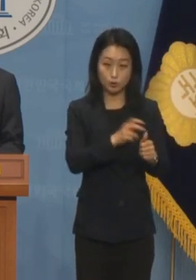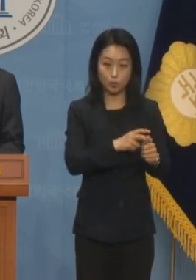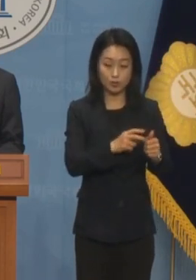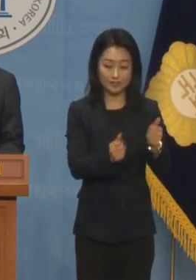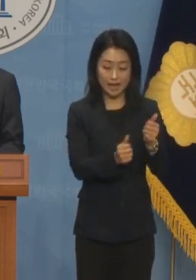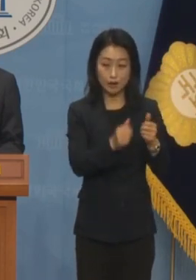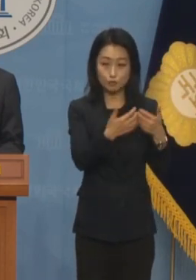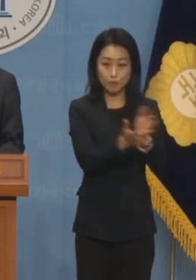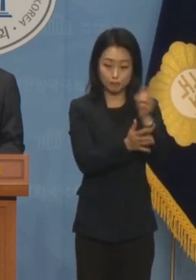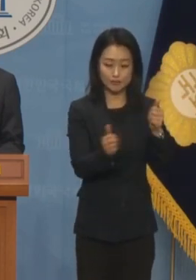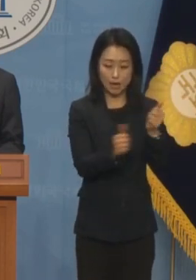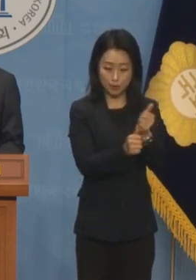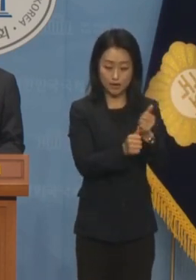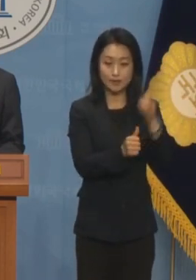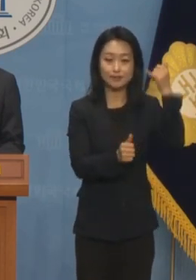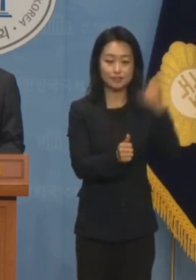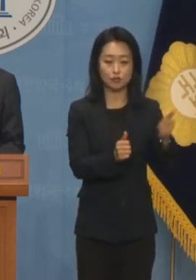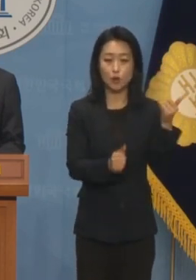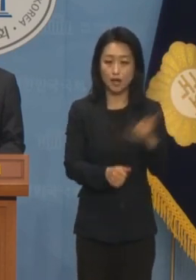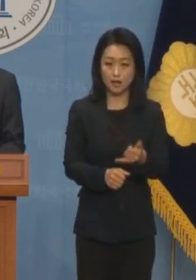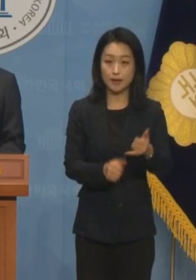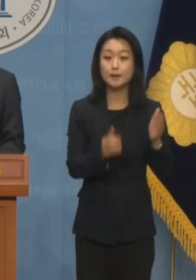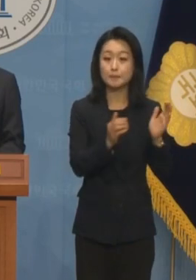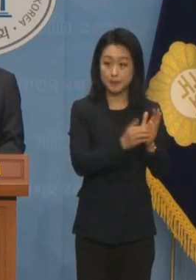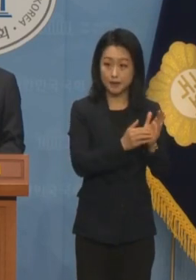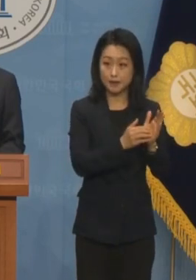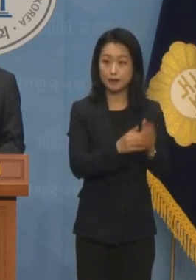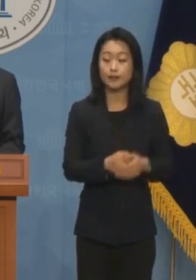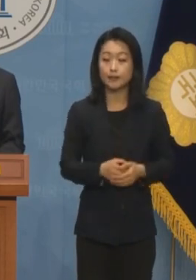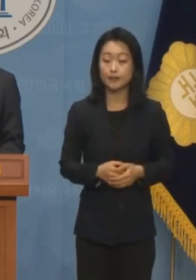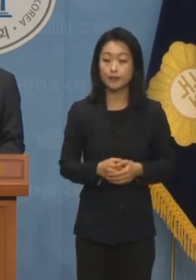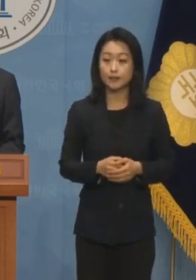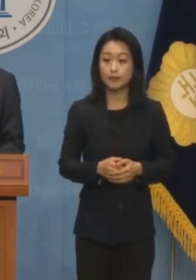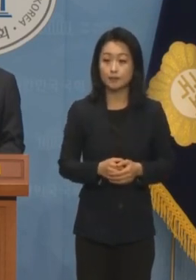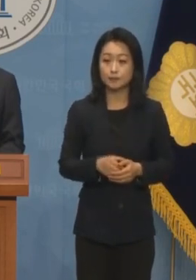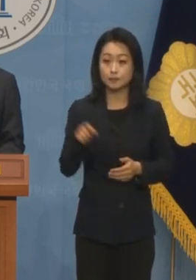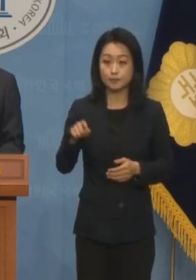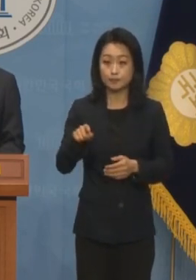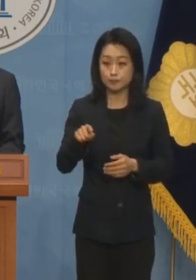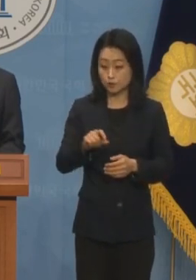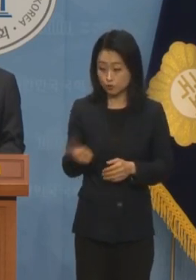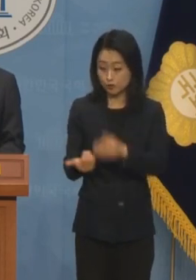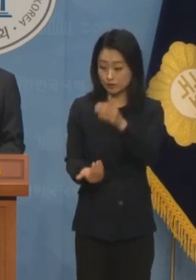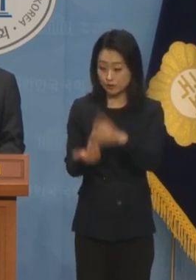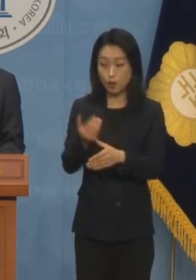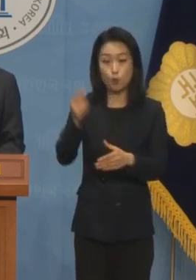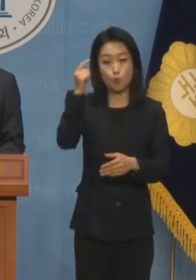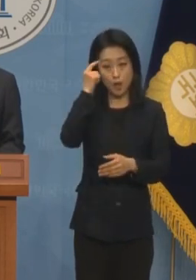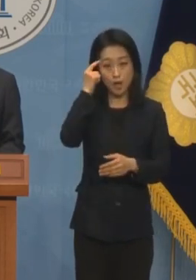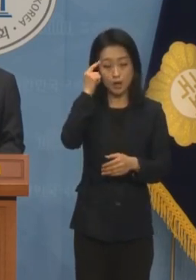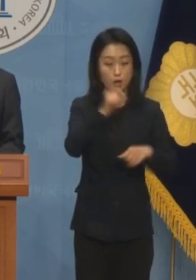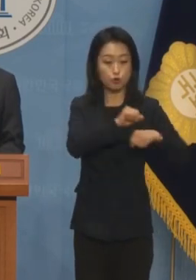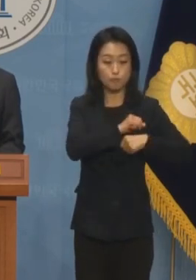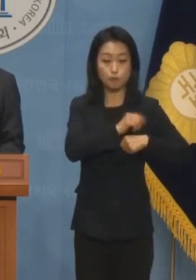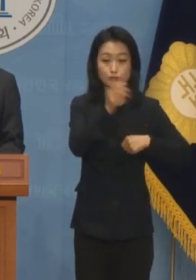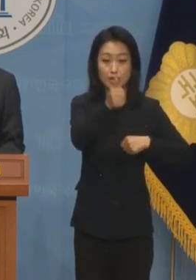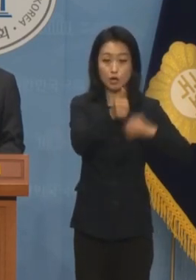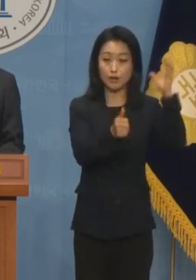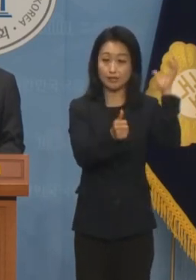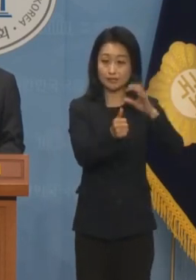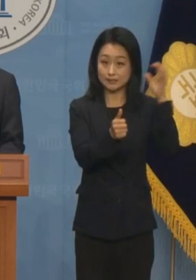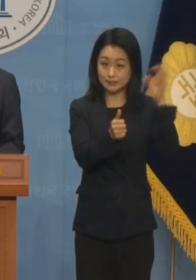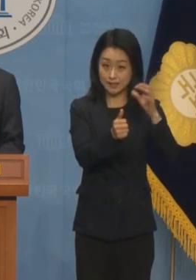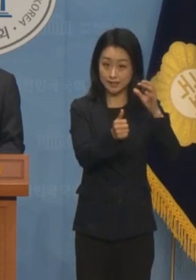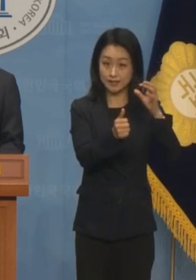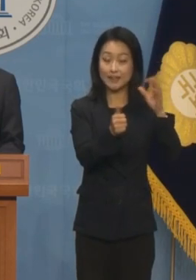전화한 사실이 드러났습니다. 왜 인명사고가 나느냐고 국방장관에게 질책성